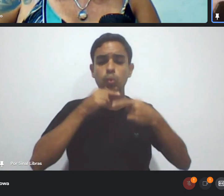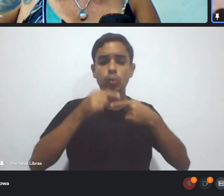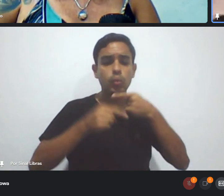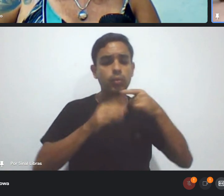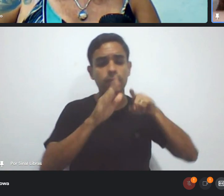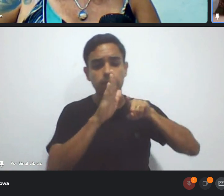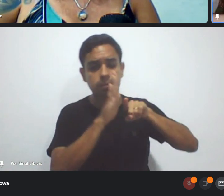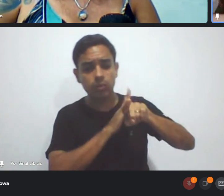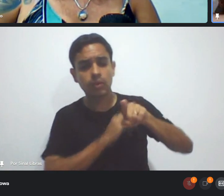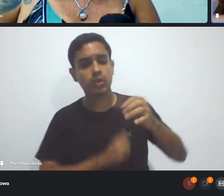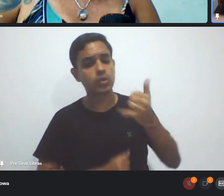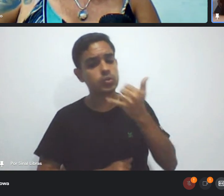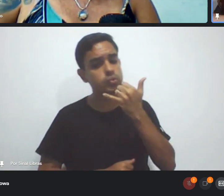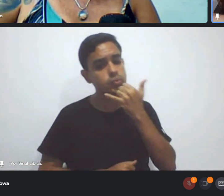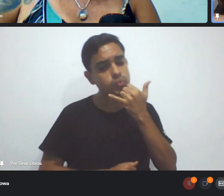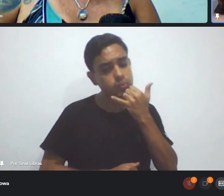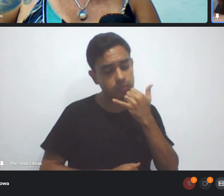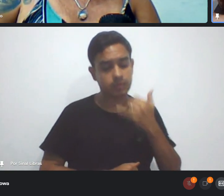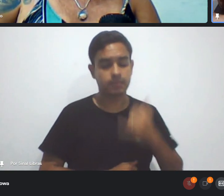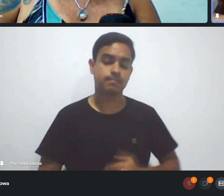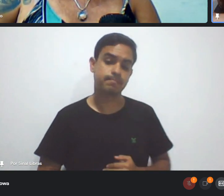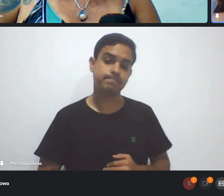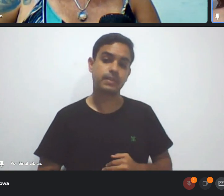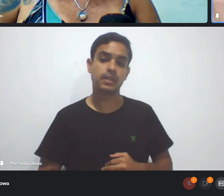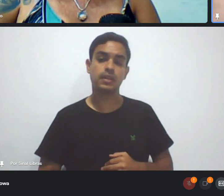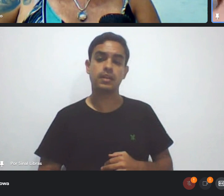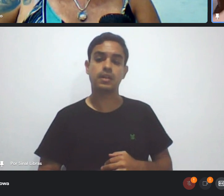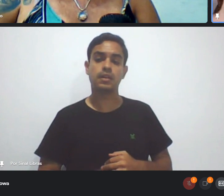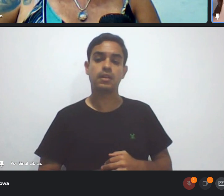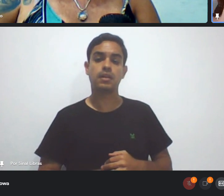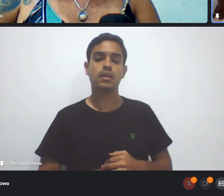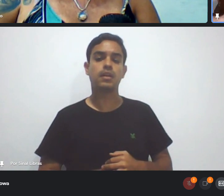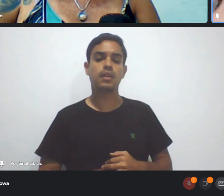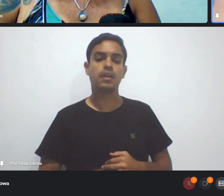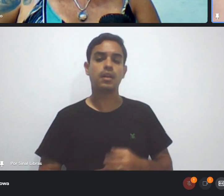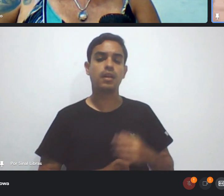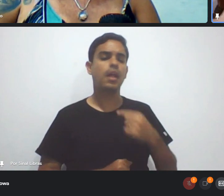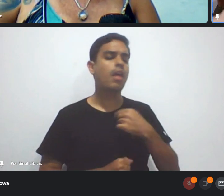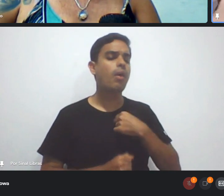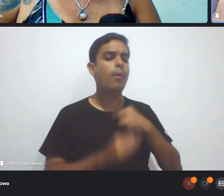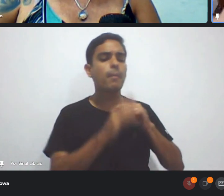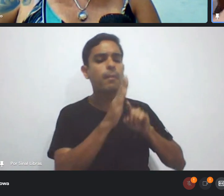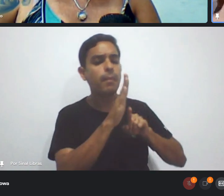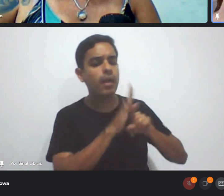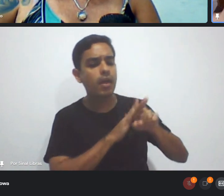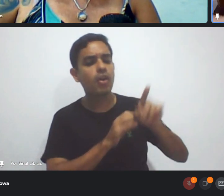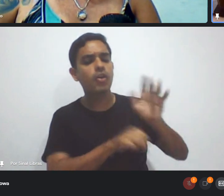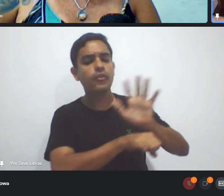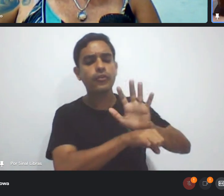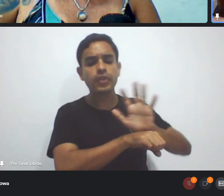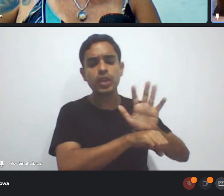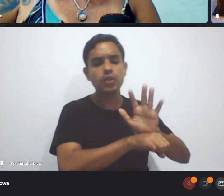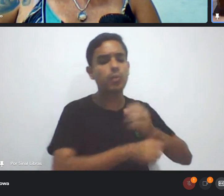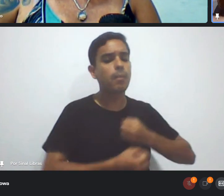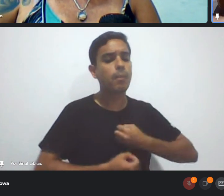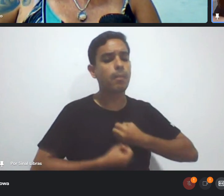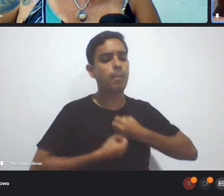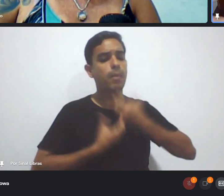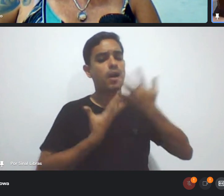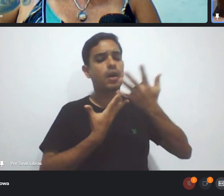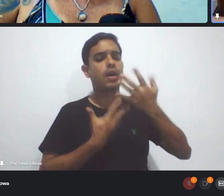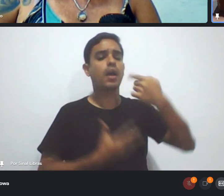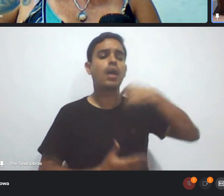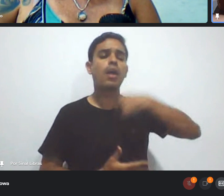por não ter tirado naquele dia, que onde é que eu perguntei vídeo performance, vídeo poema, e agora eu queria